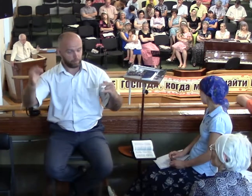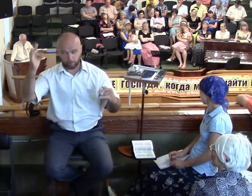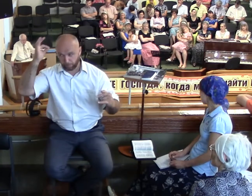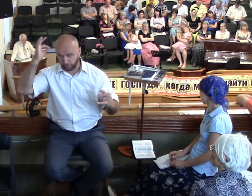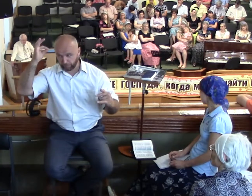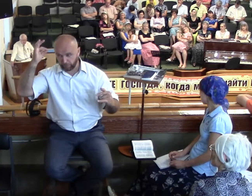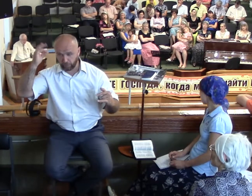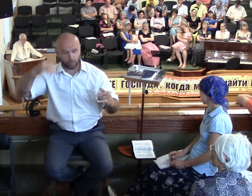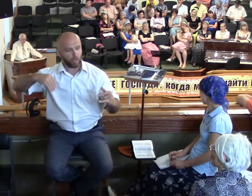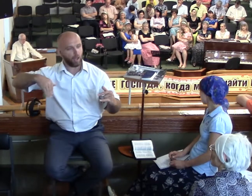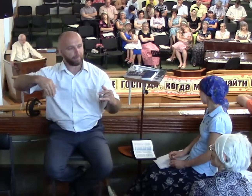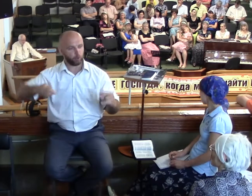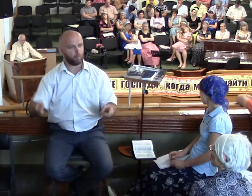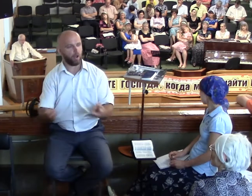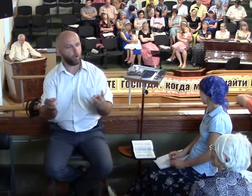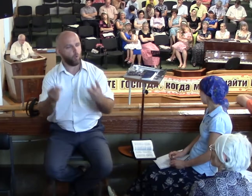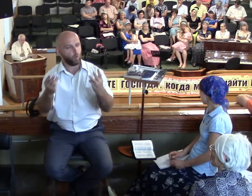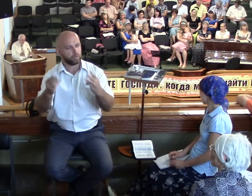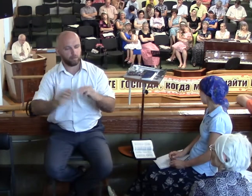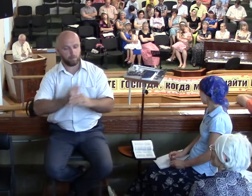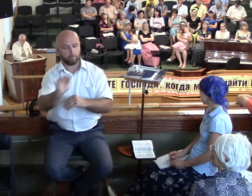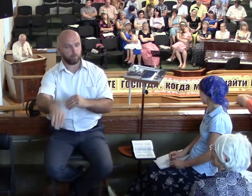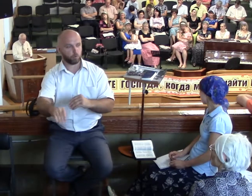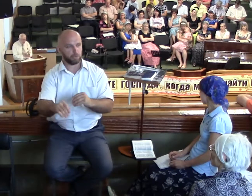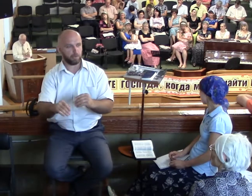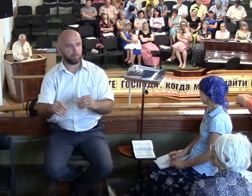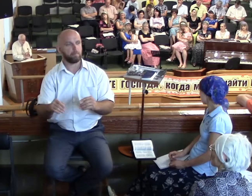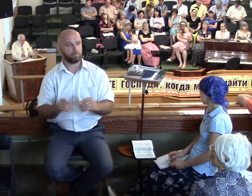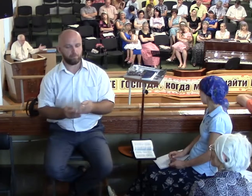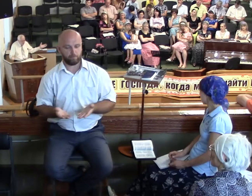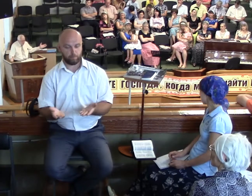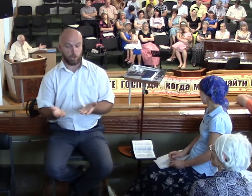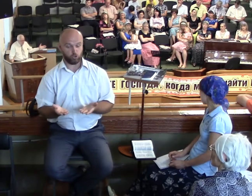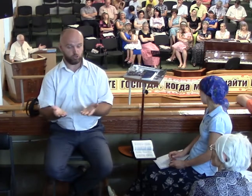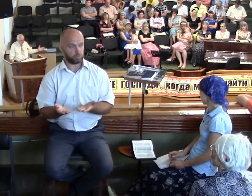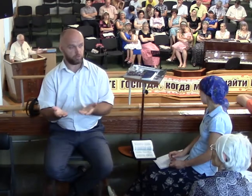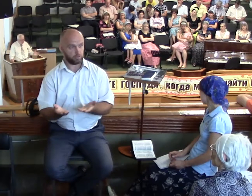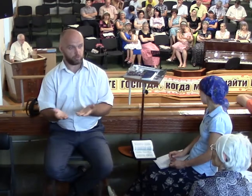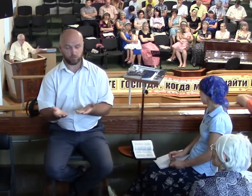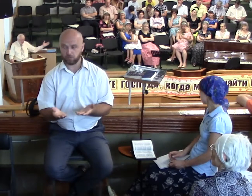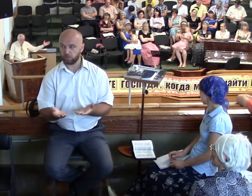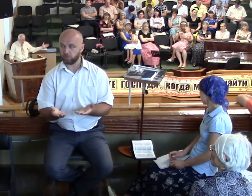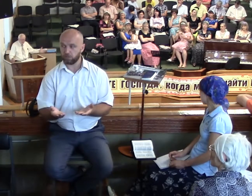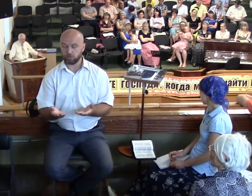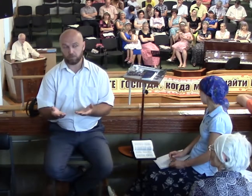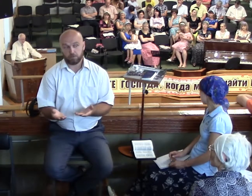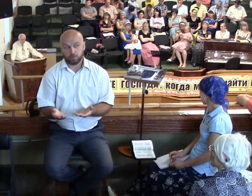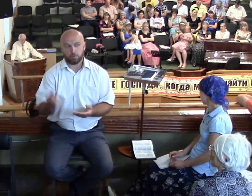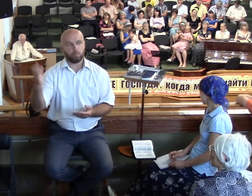они отказались наотрез, и просто не пошел Бог навстречу, их бы просто убили. Такие не